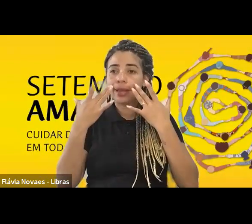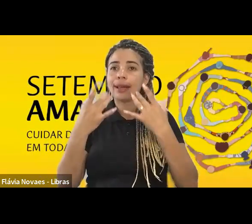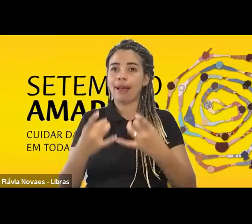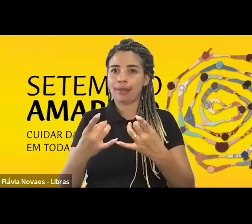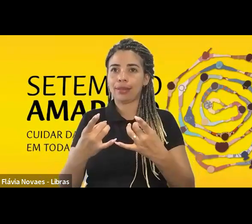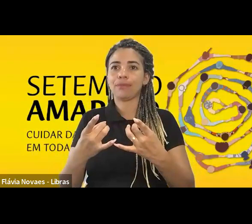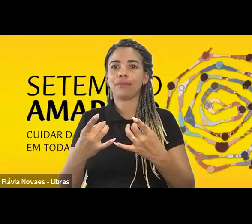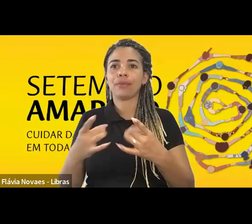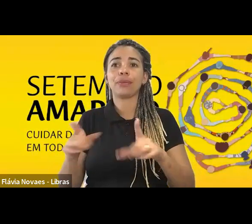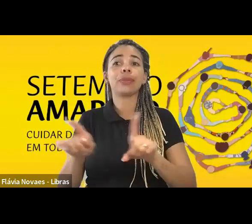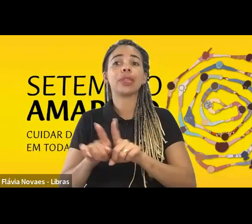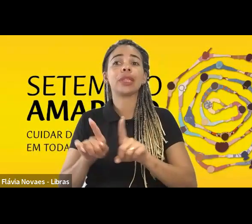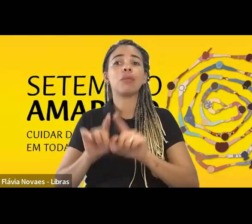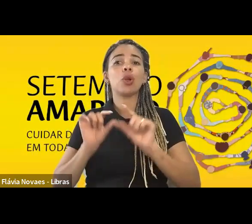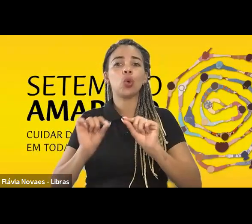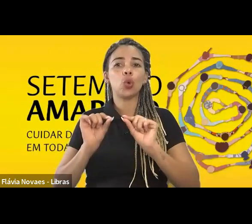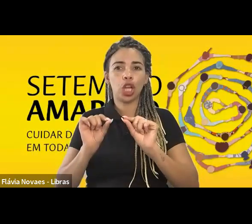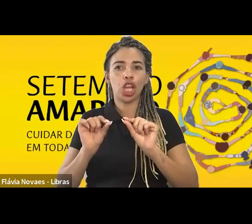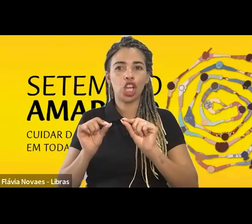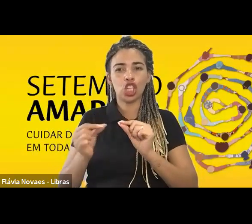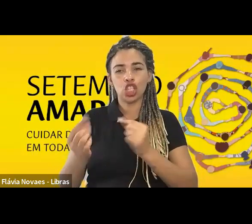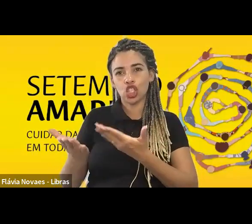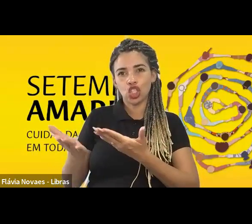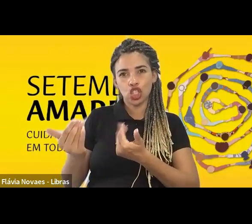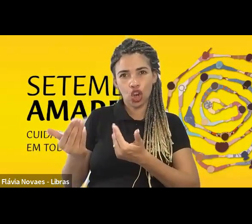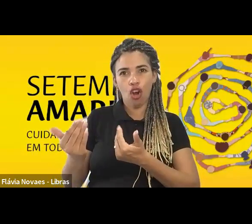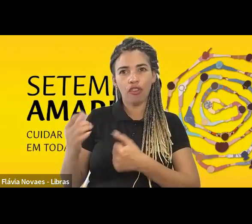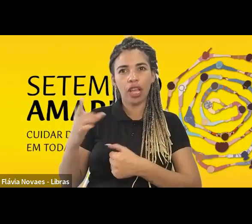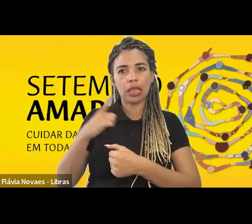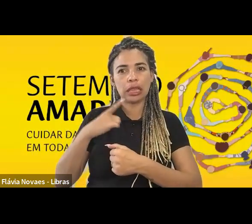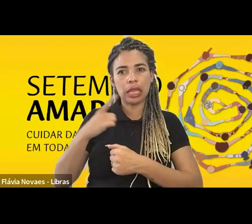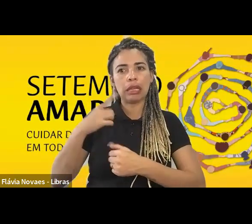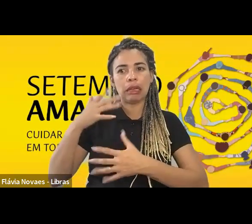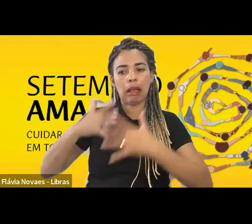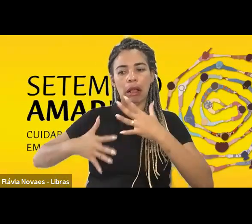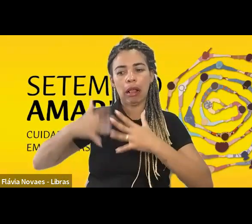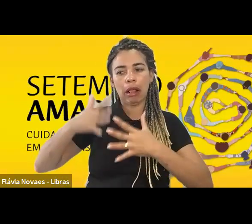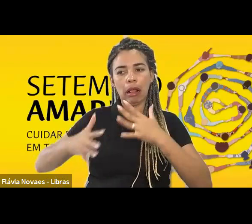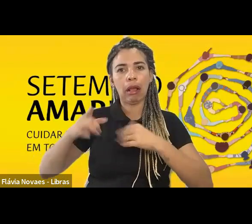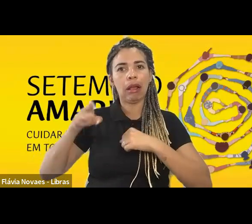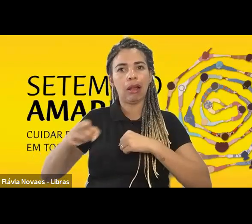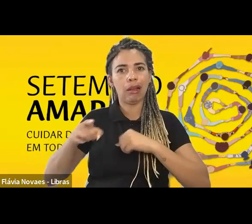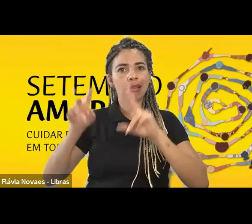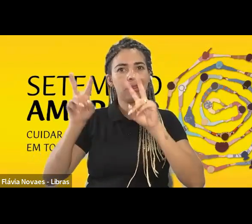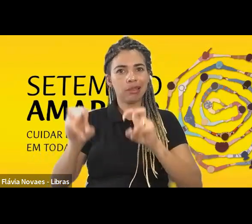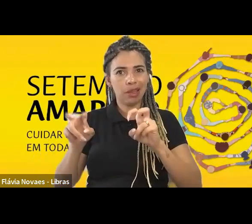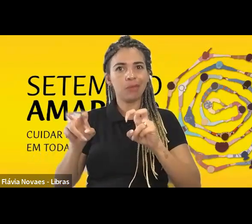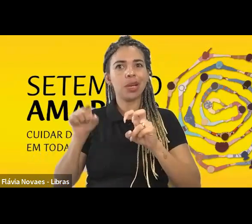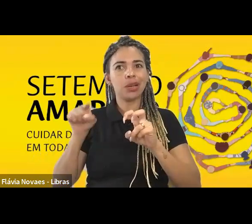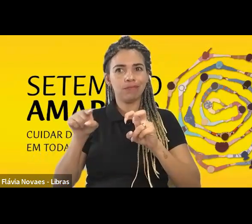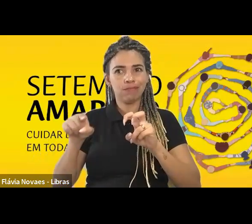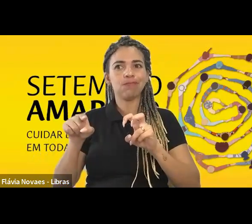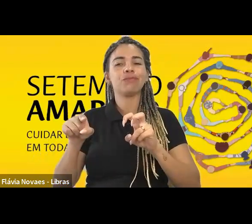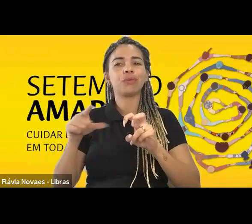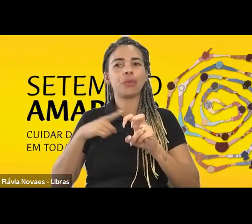que o adolescente, a protesto, o conflito, né, com essa moratória instituída originalmente,